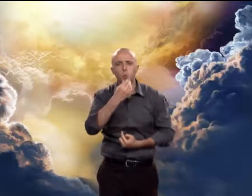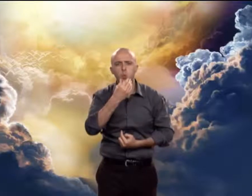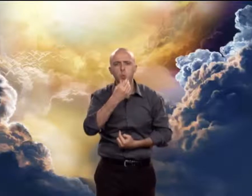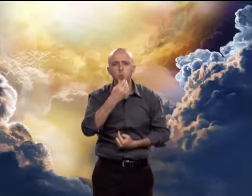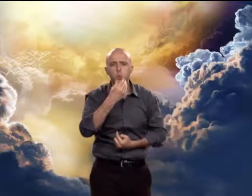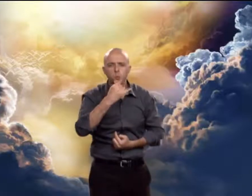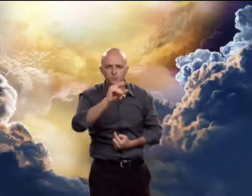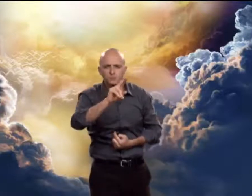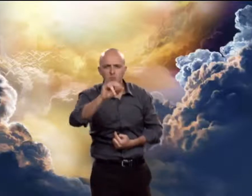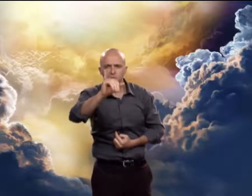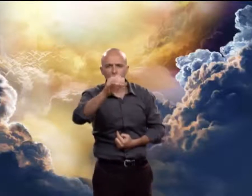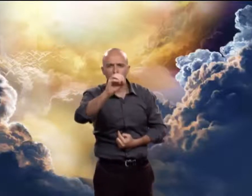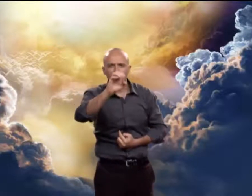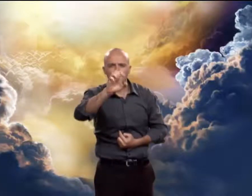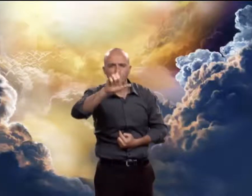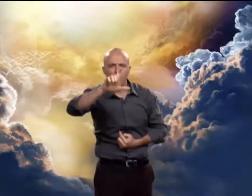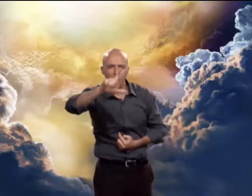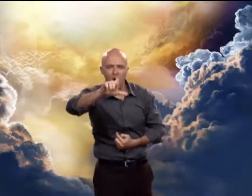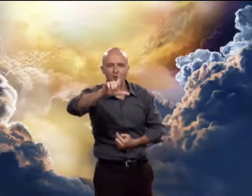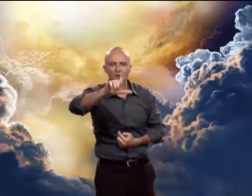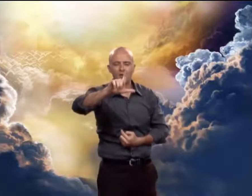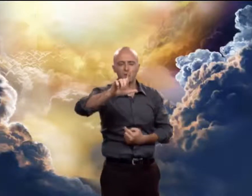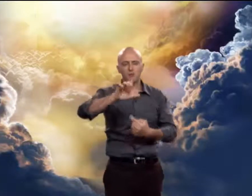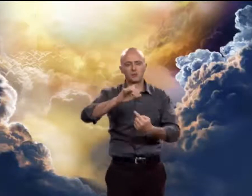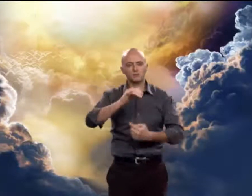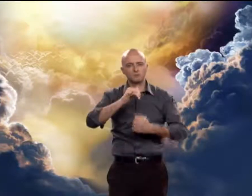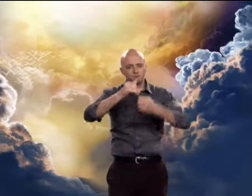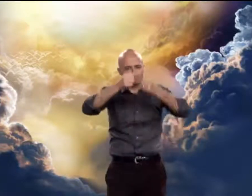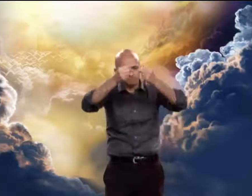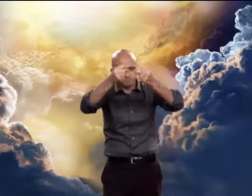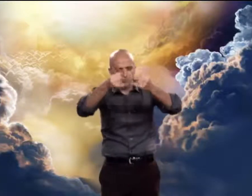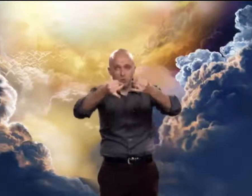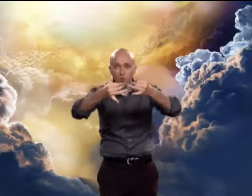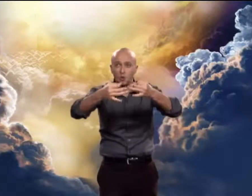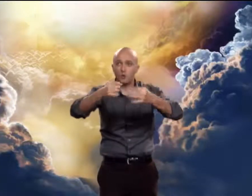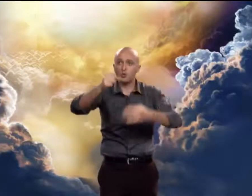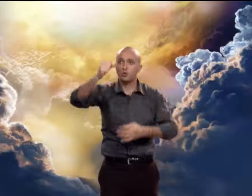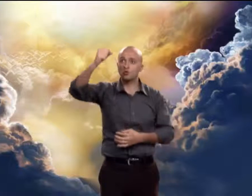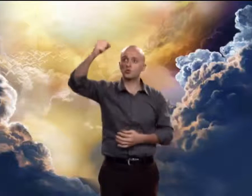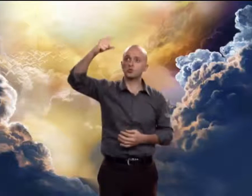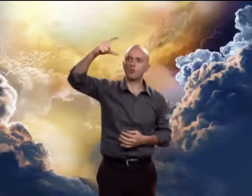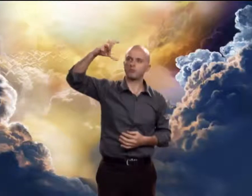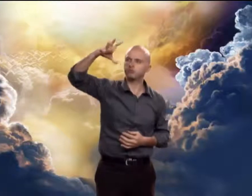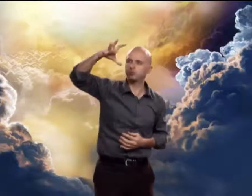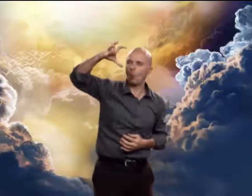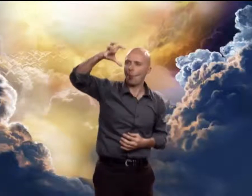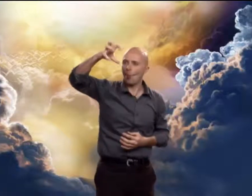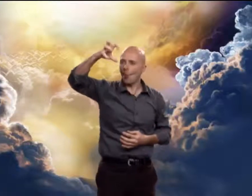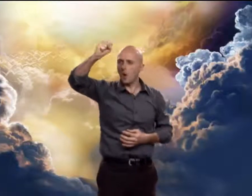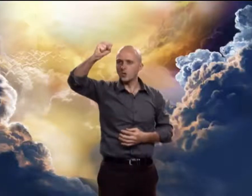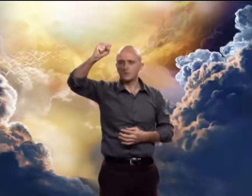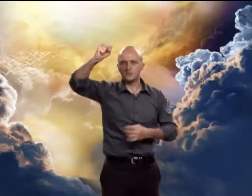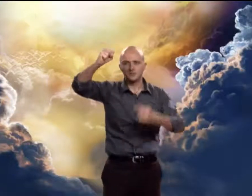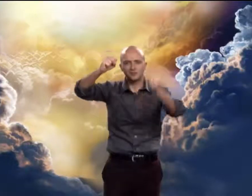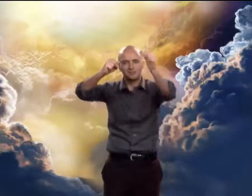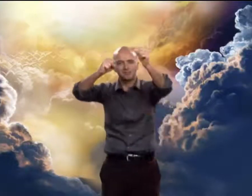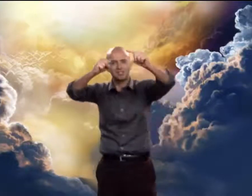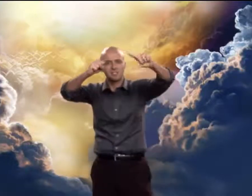do mundo. O Salvador indicou a condição de rebelião que existiria precisamente antes de seu retorno. Para aqueles que vivessem